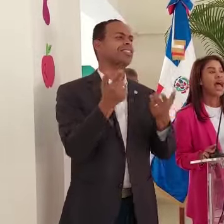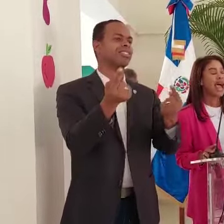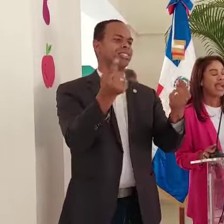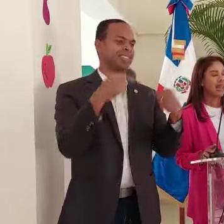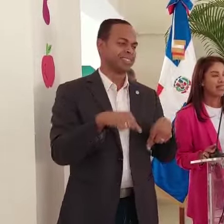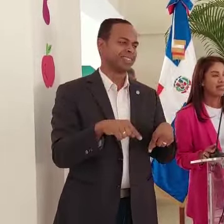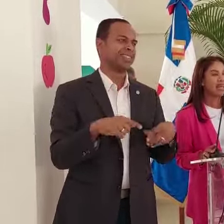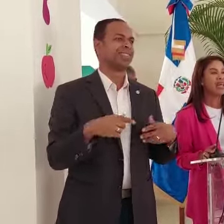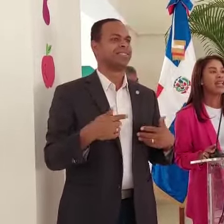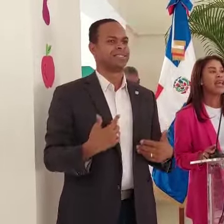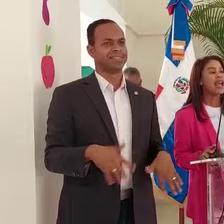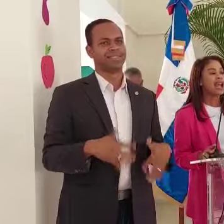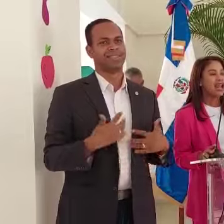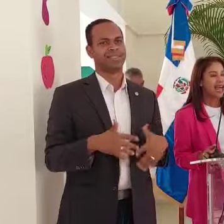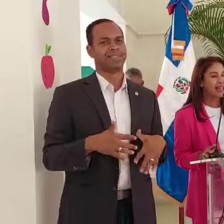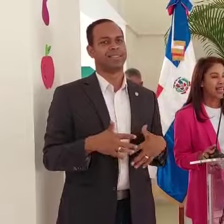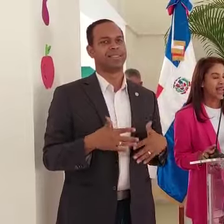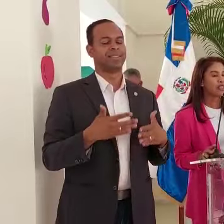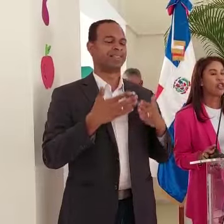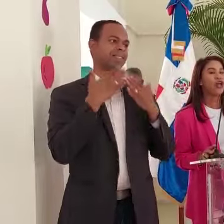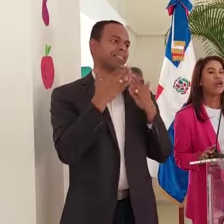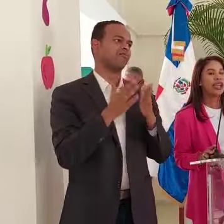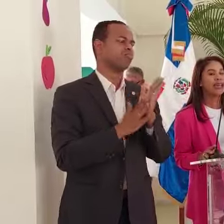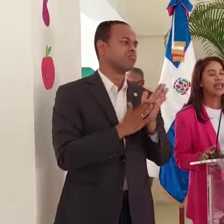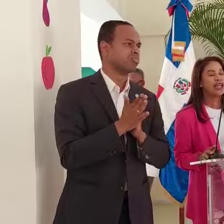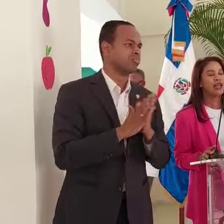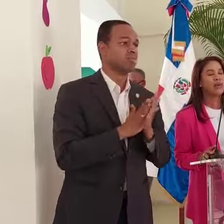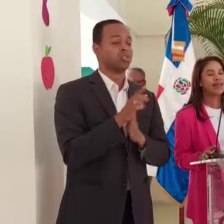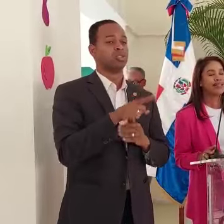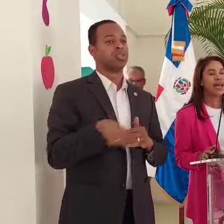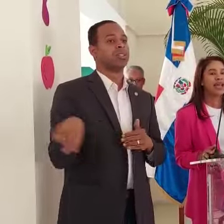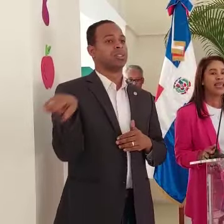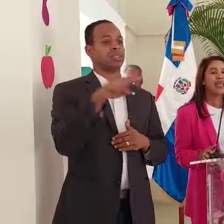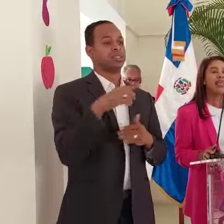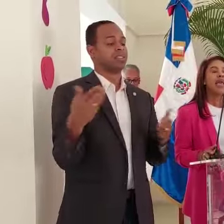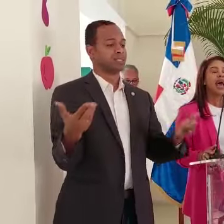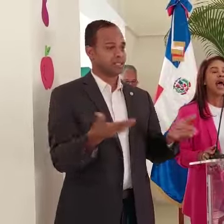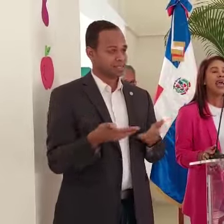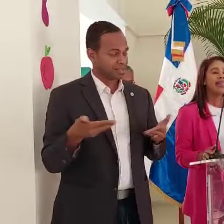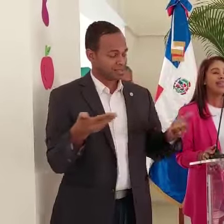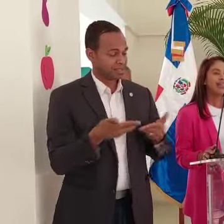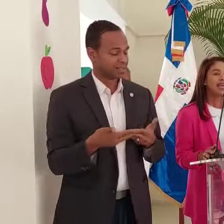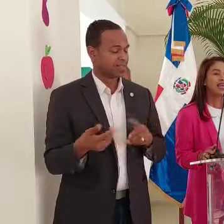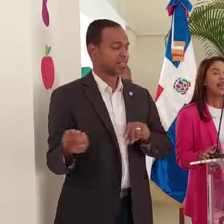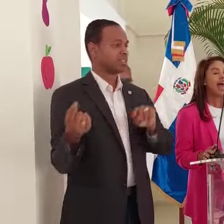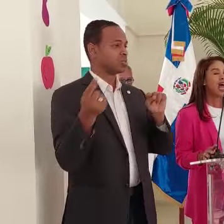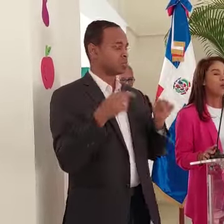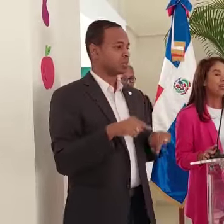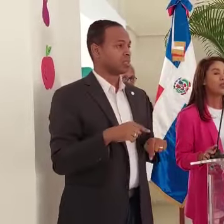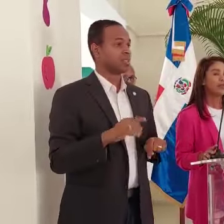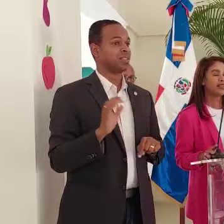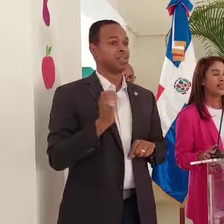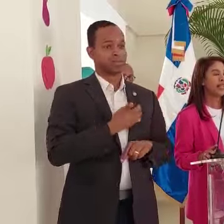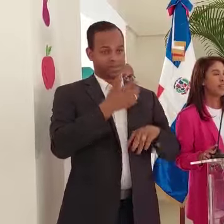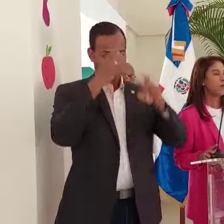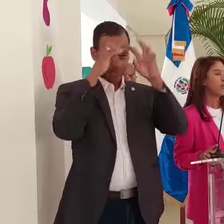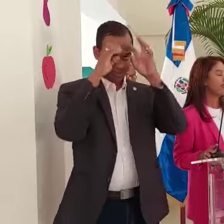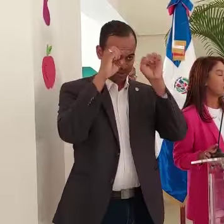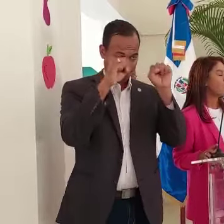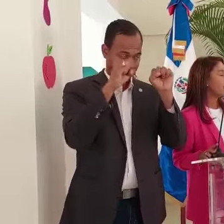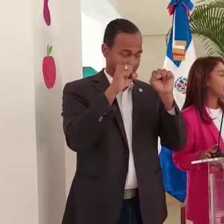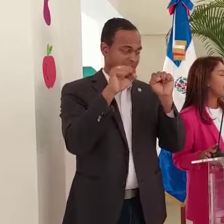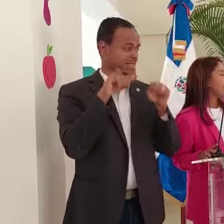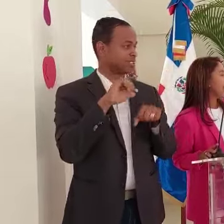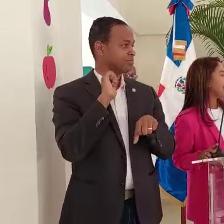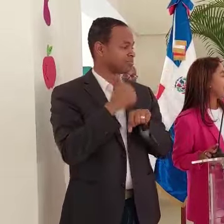ustedes, agradecer la dedicación que han tenido para estar aquí, agradecer a nuestro presidente por